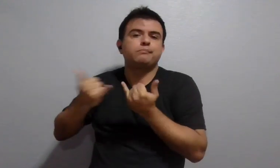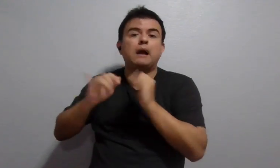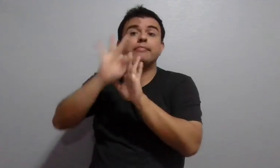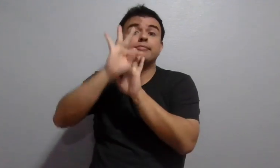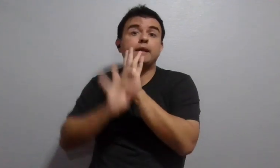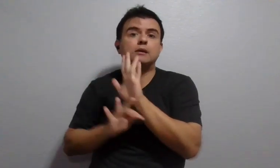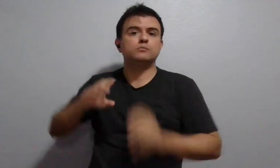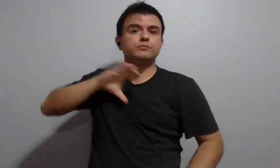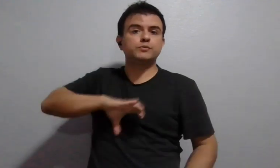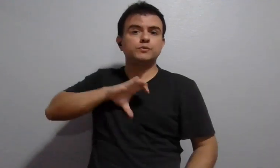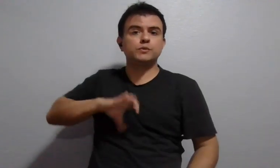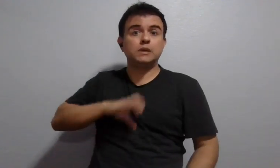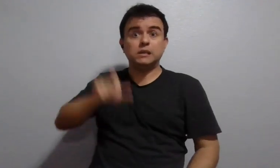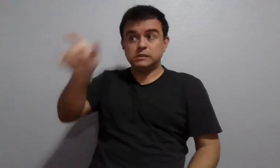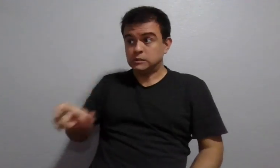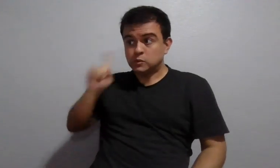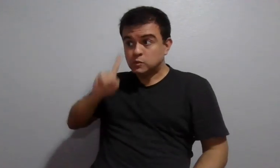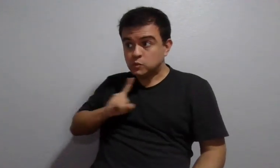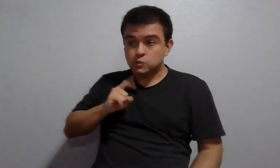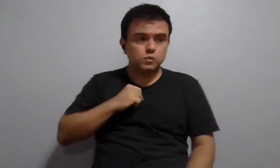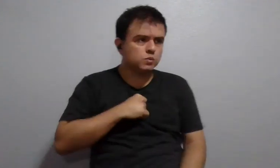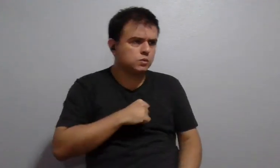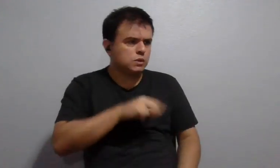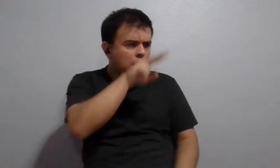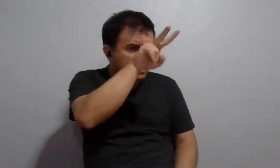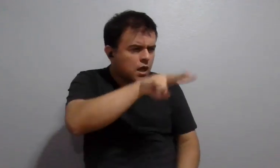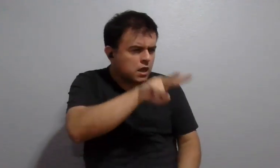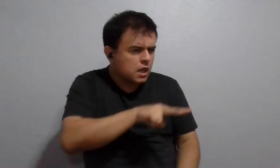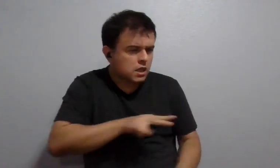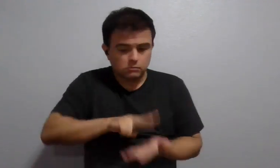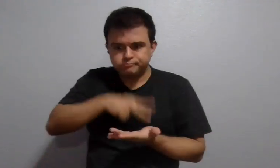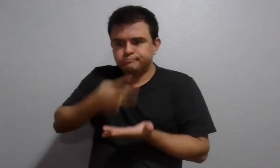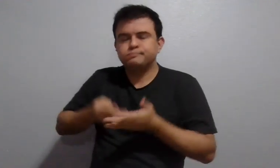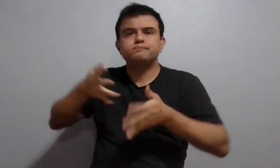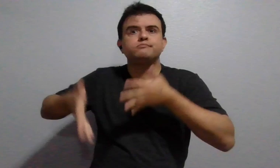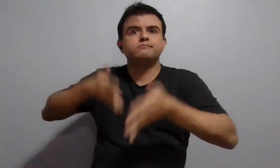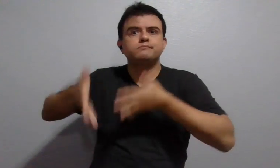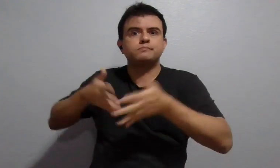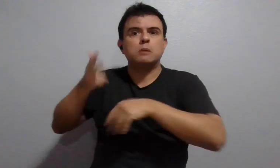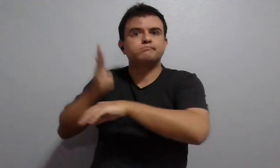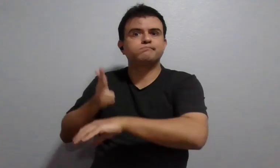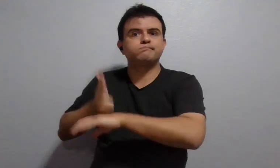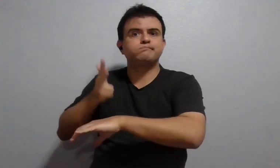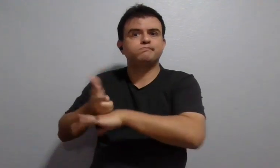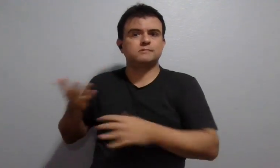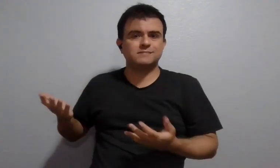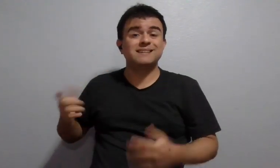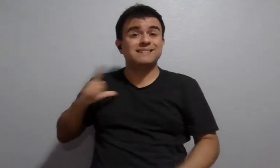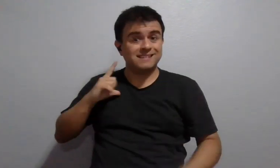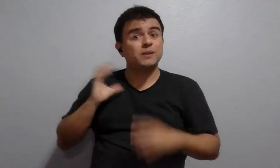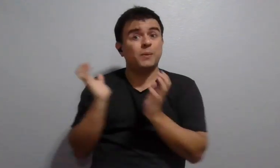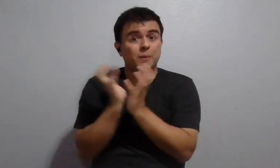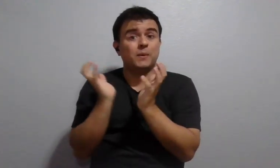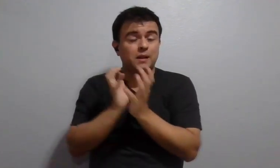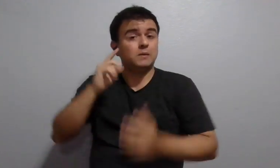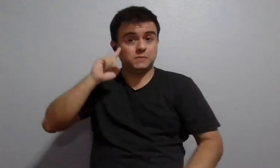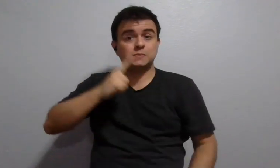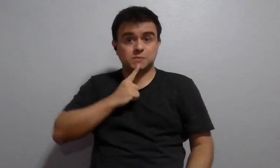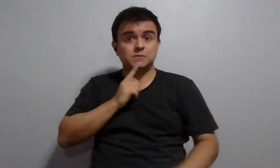então eles pegam o texto em português e traduzem para a língua de sinais. A gente tem colegas surdos que estão colaborando com edição também,